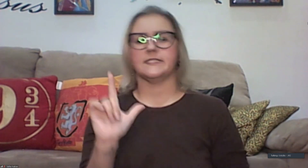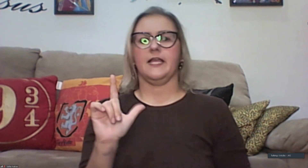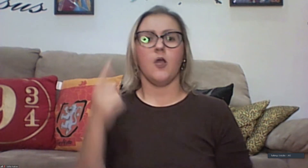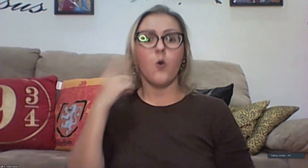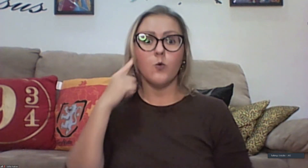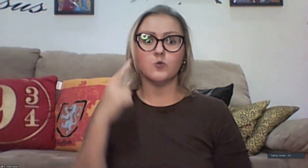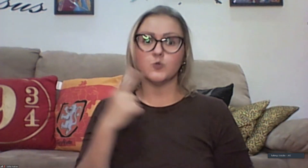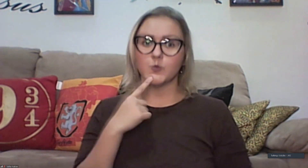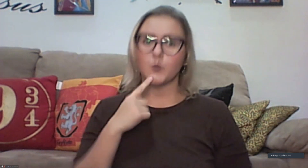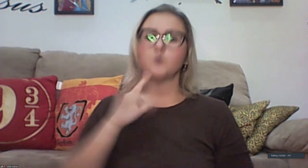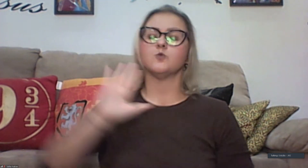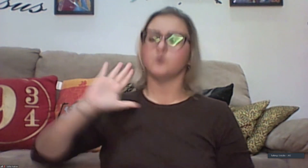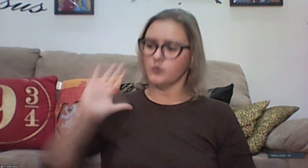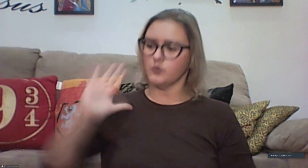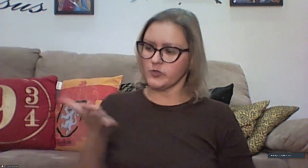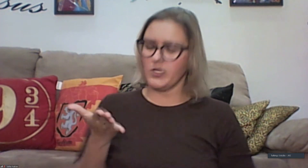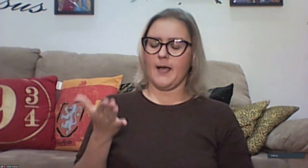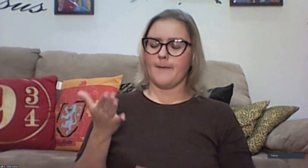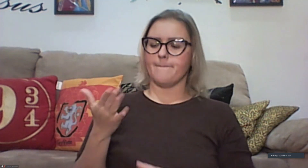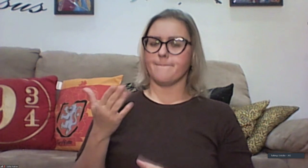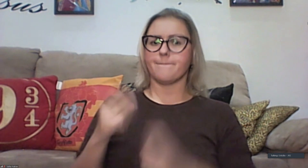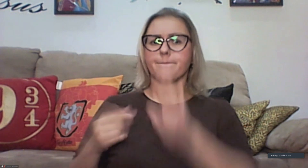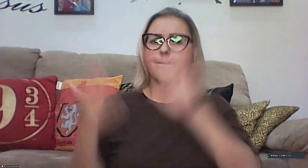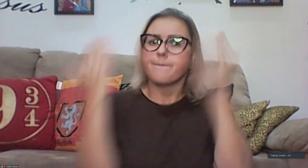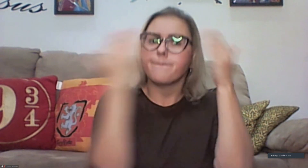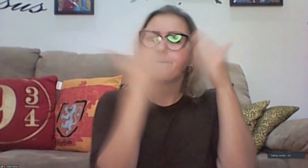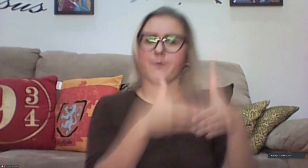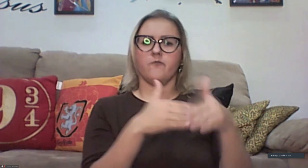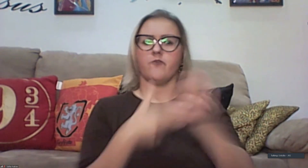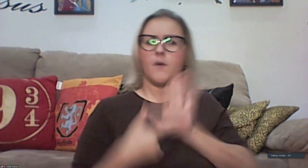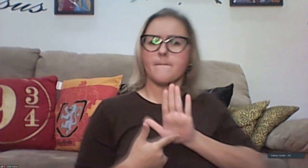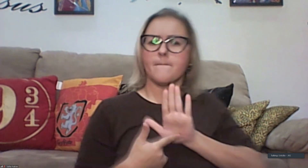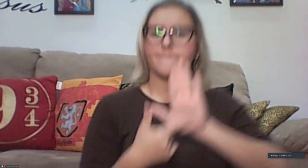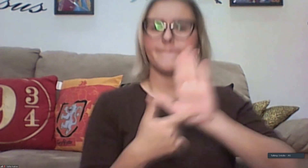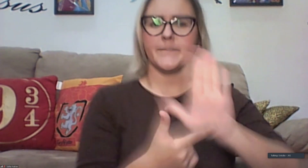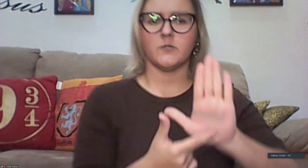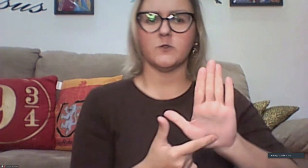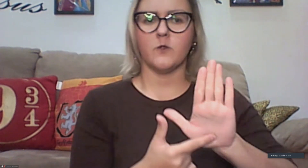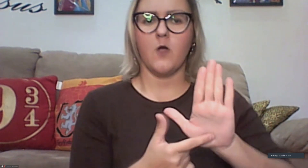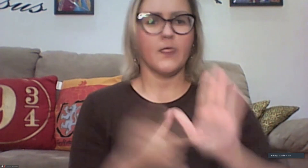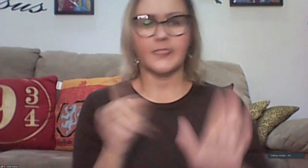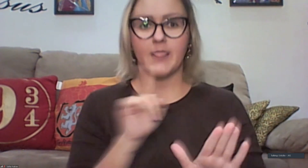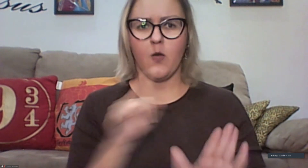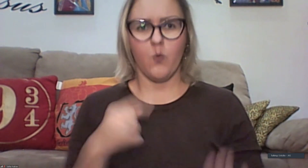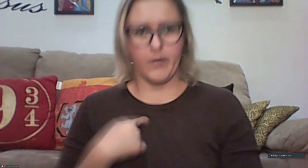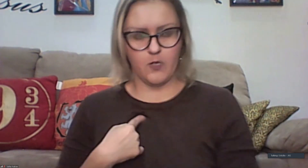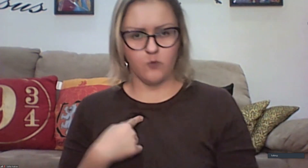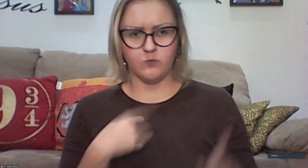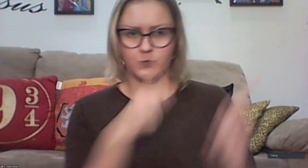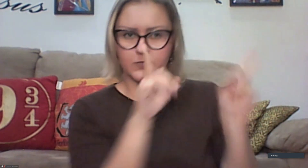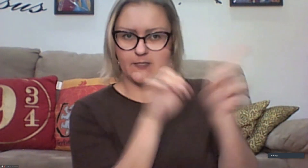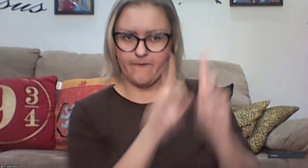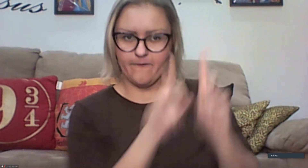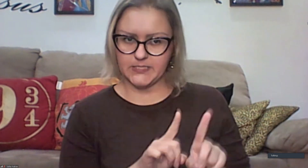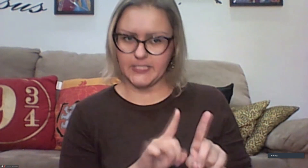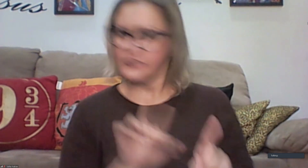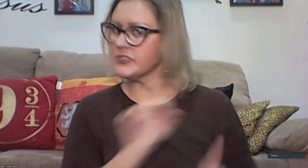da informação, mas os surdos já provaram, já mostraram que eles podem sim, que eles não